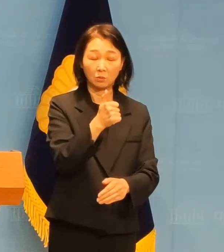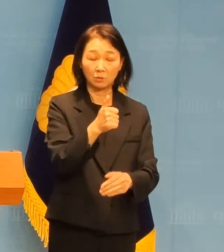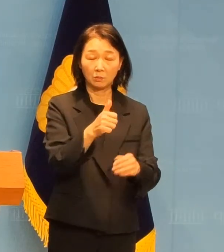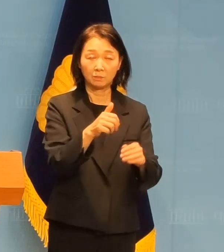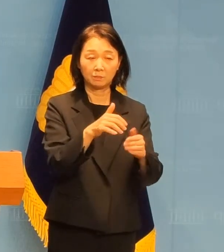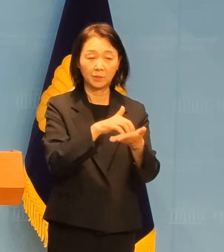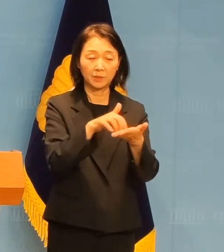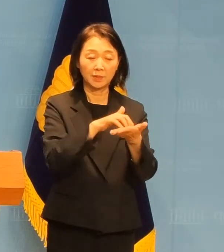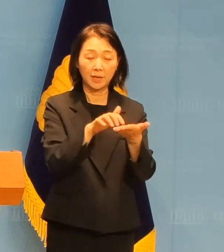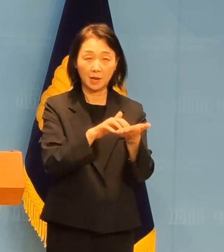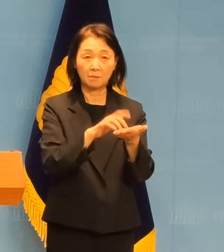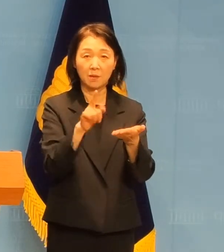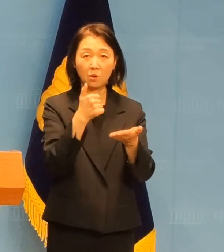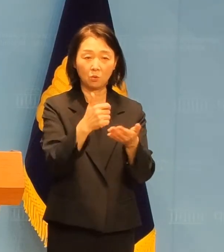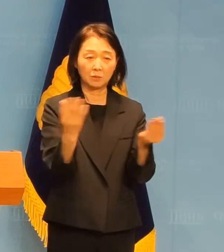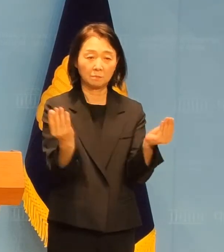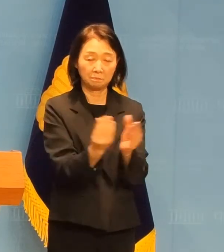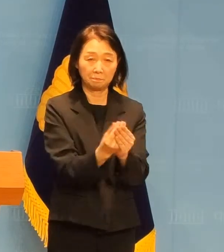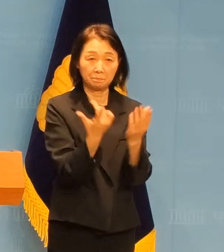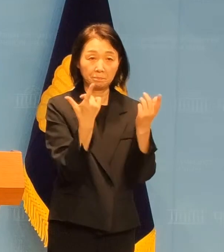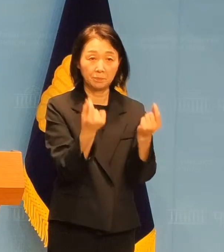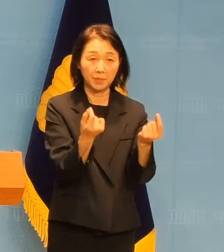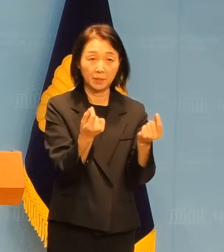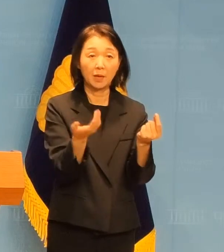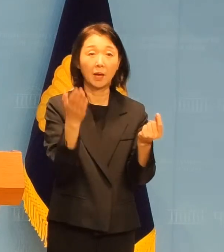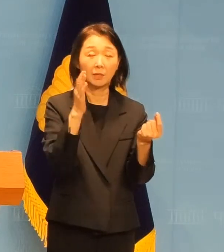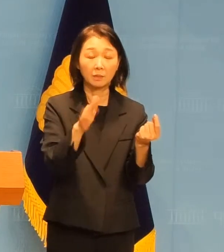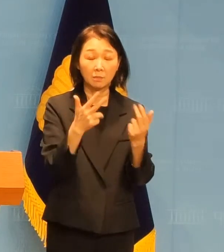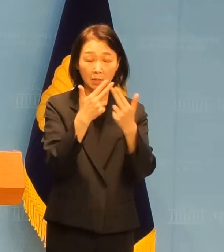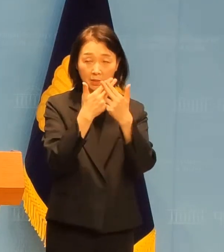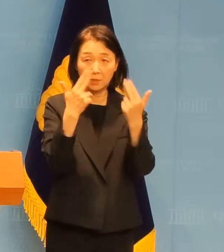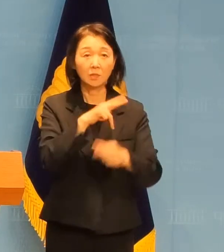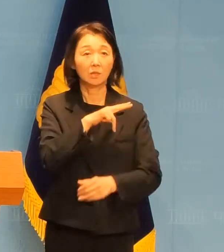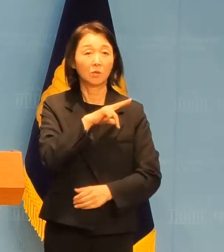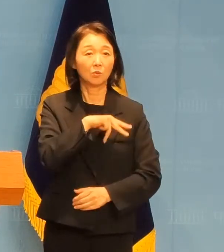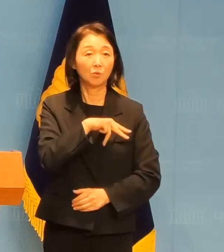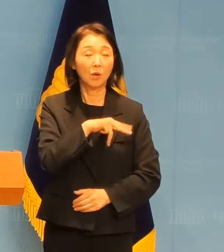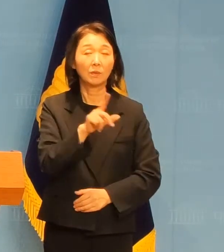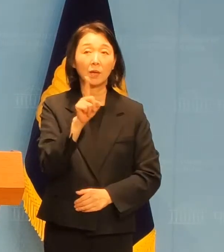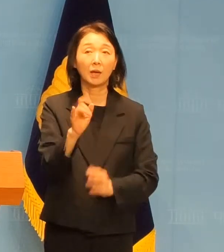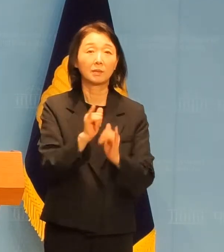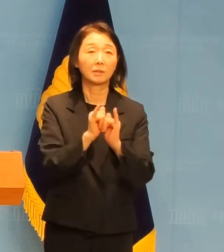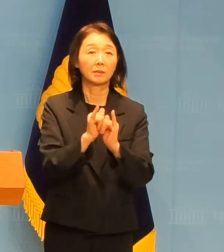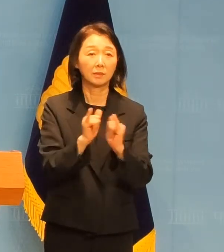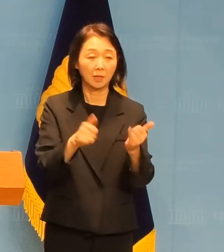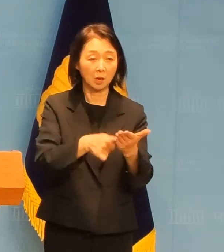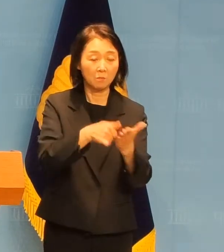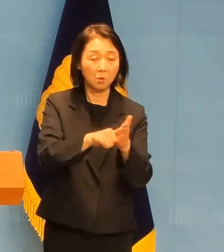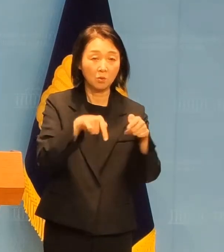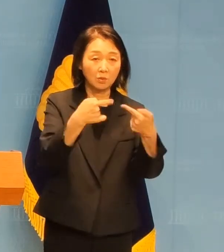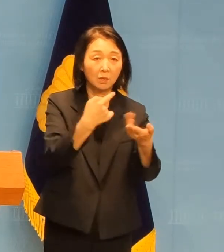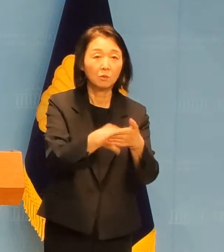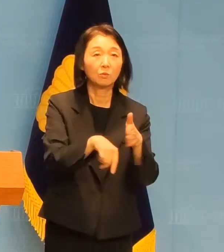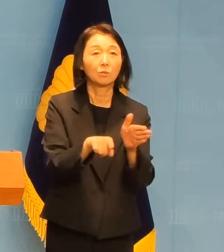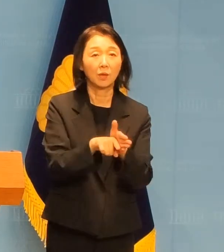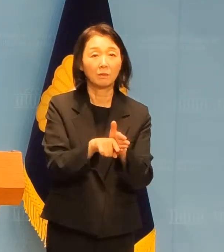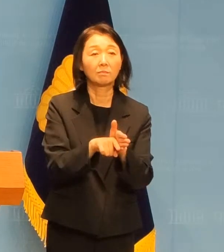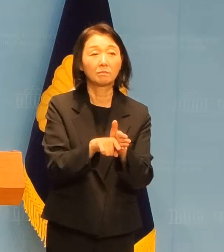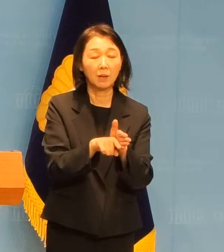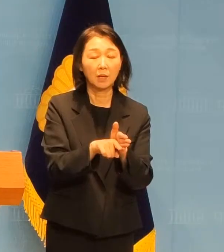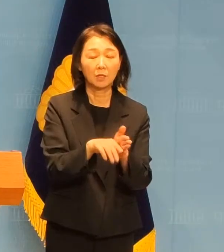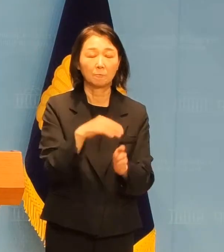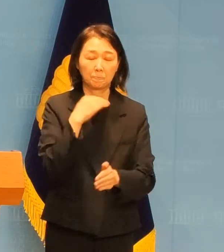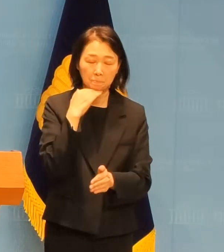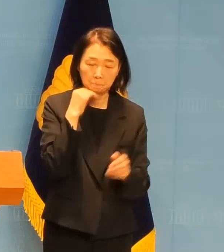정족수가 충족됐음에도 불구하고 이재명 의원 단 한 명의 표결 참여를 위해서